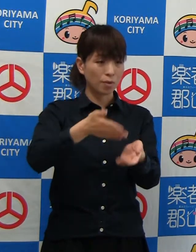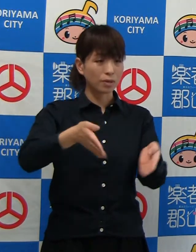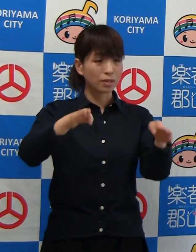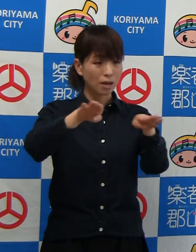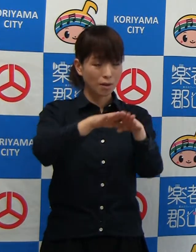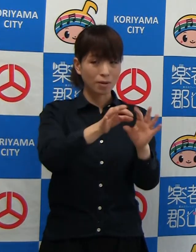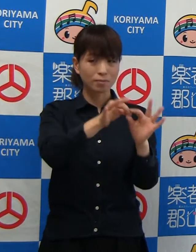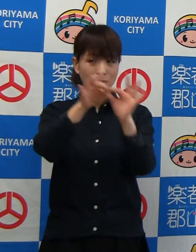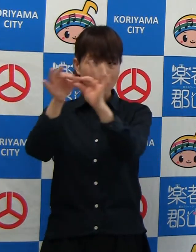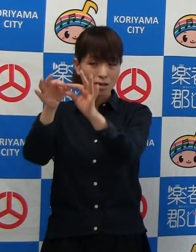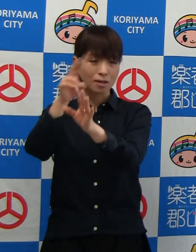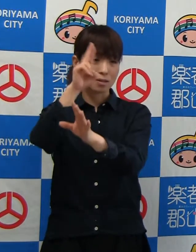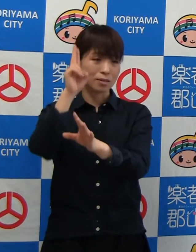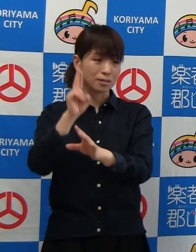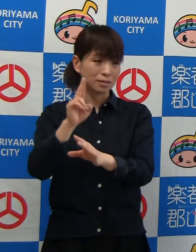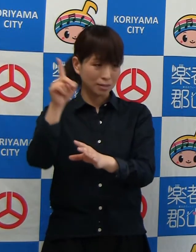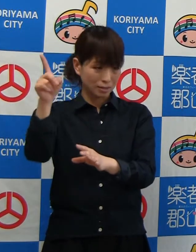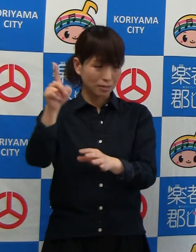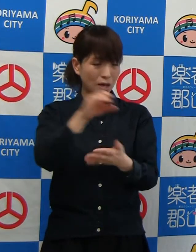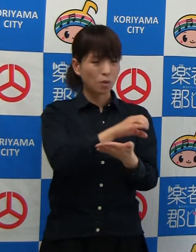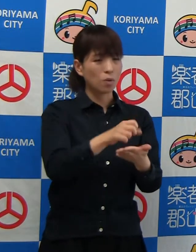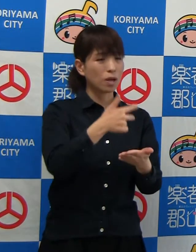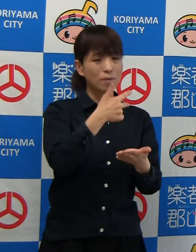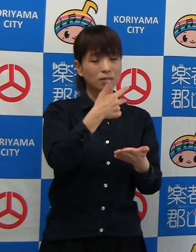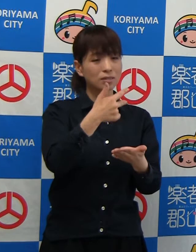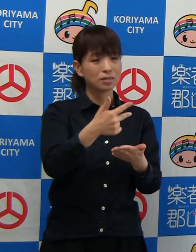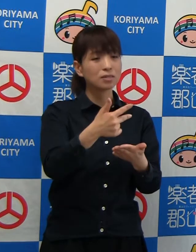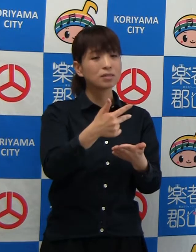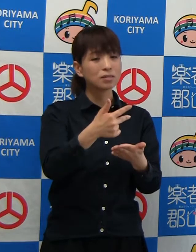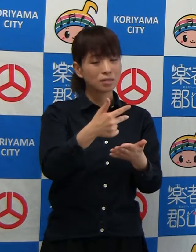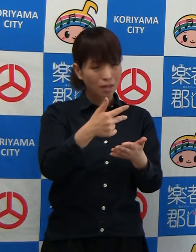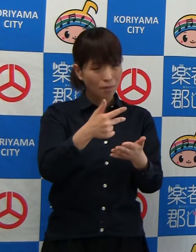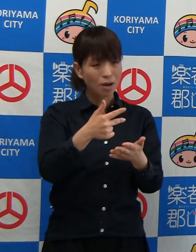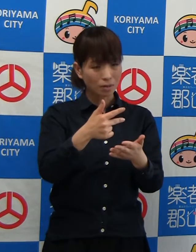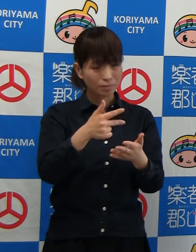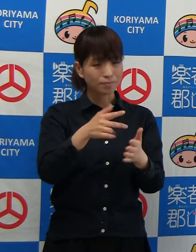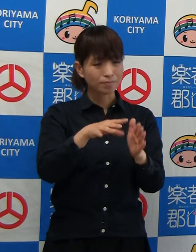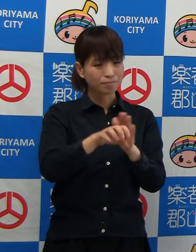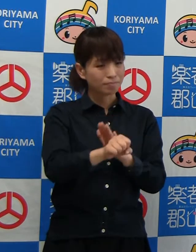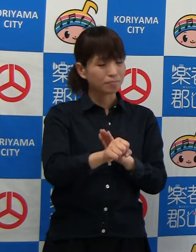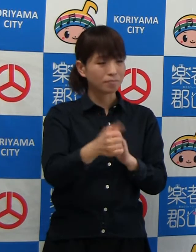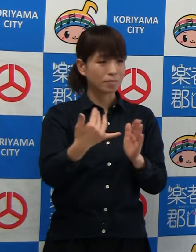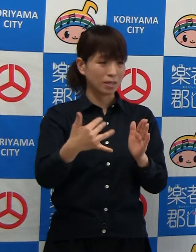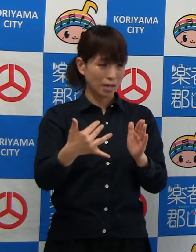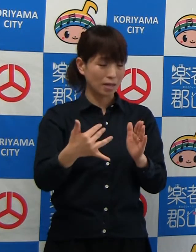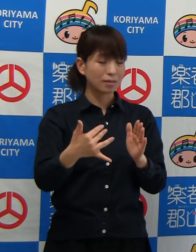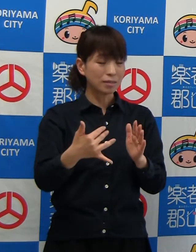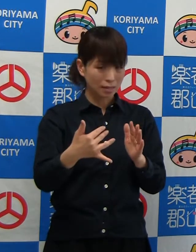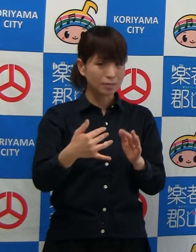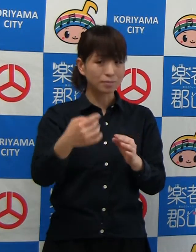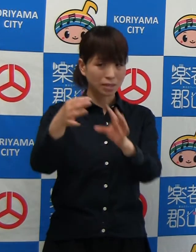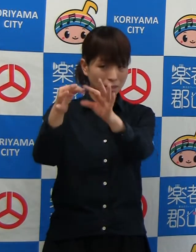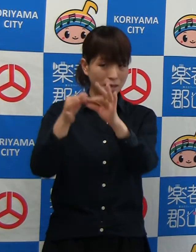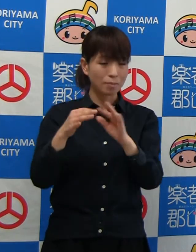ので、私どもの方ではまだその、段階の、指示はないので、行っておりません